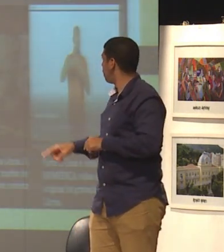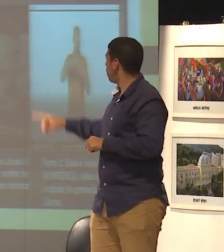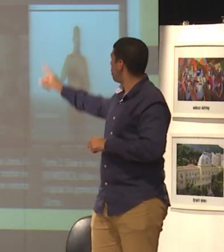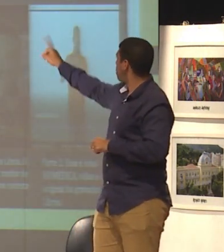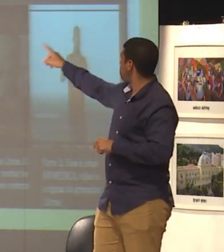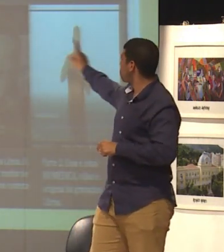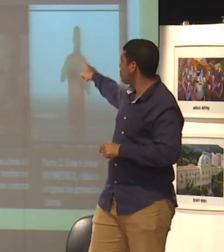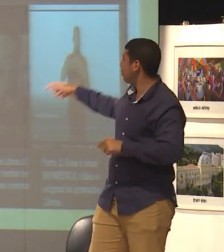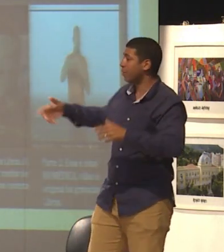agora.